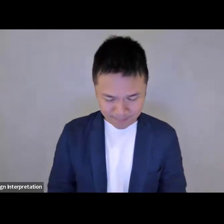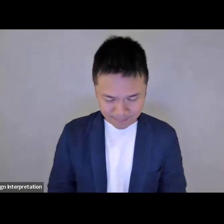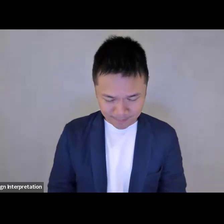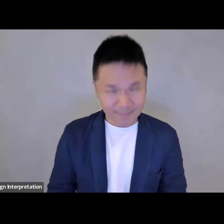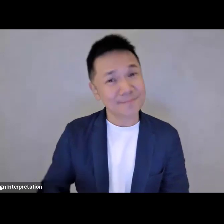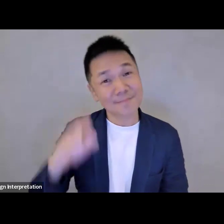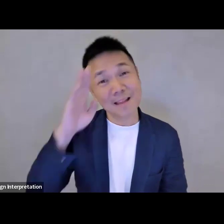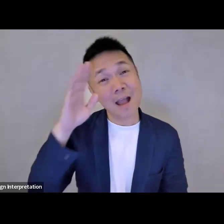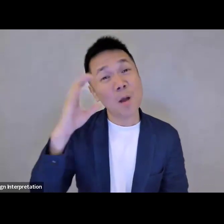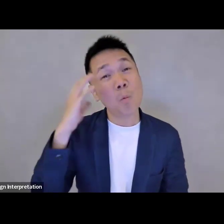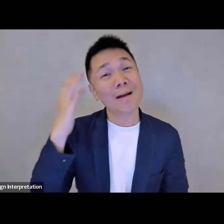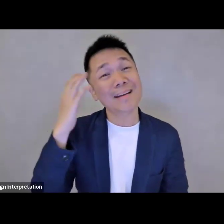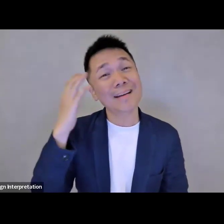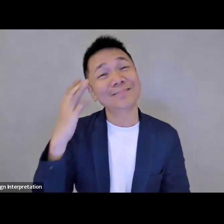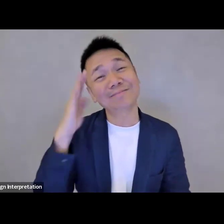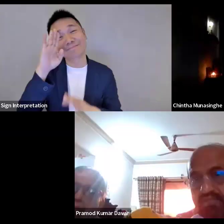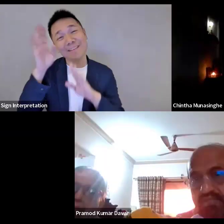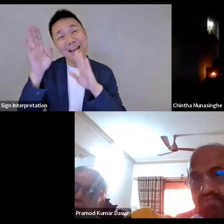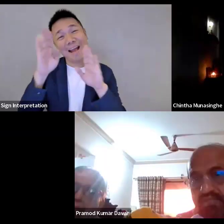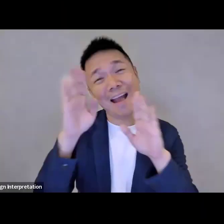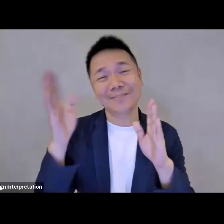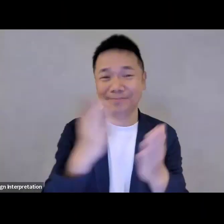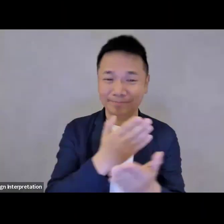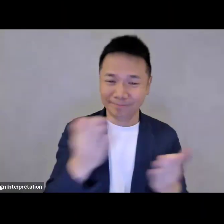Ines 你在这边吗？